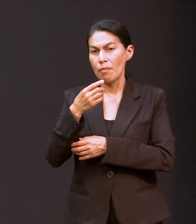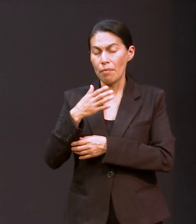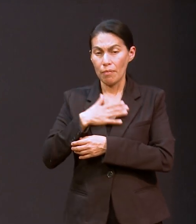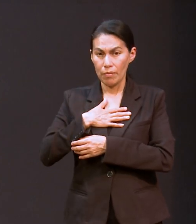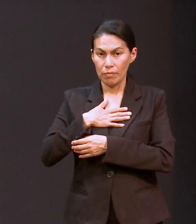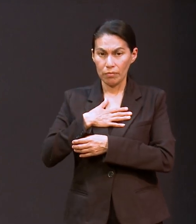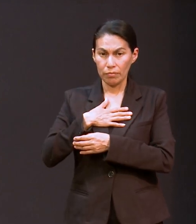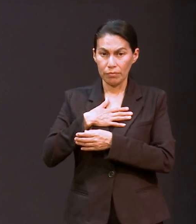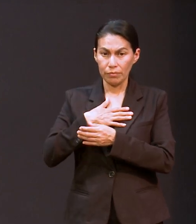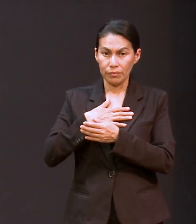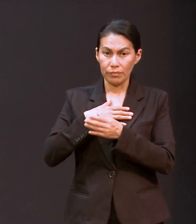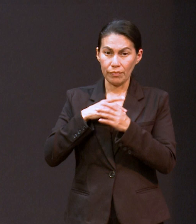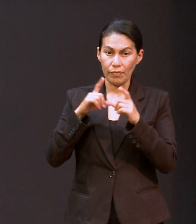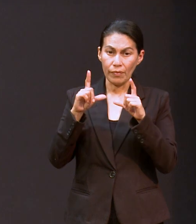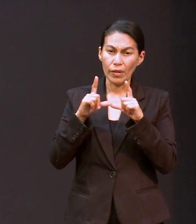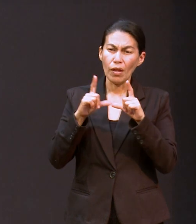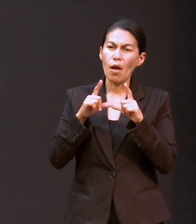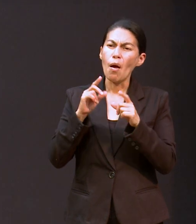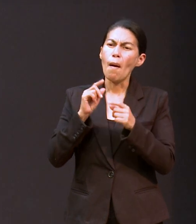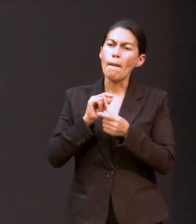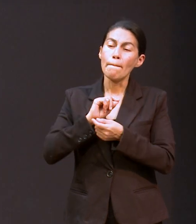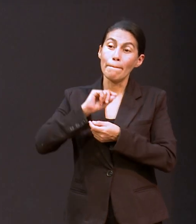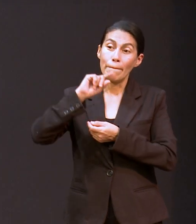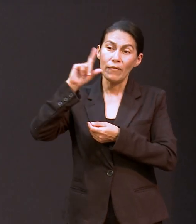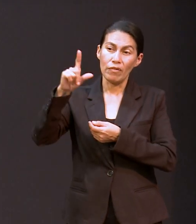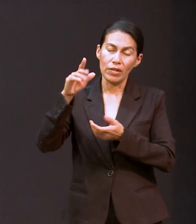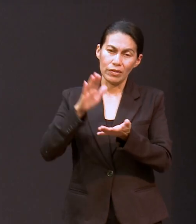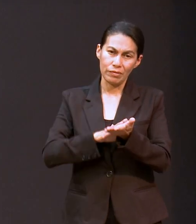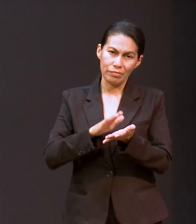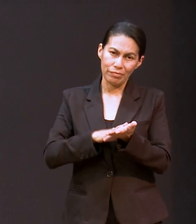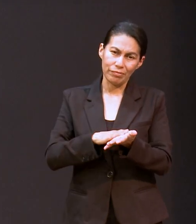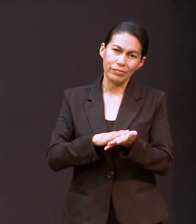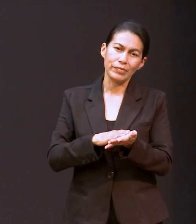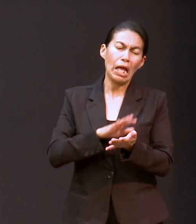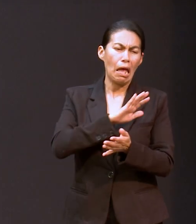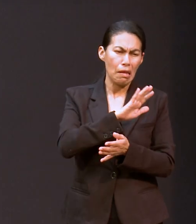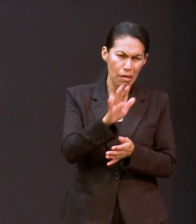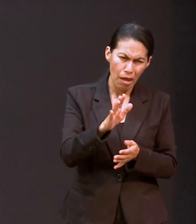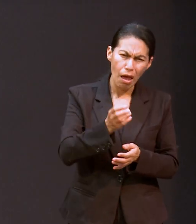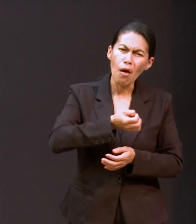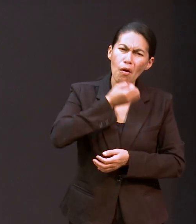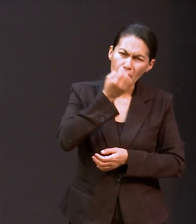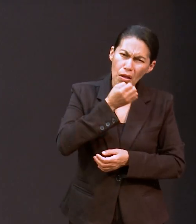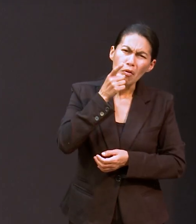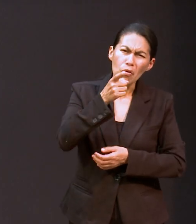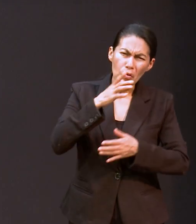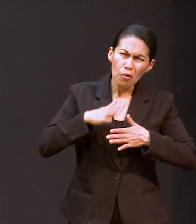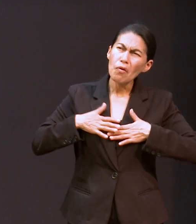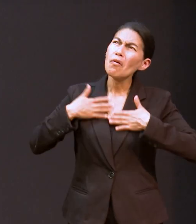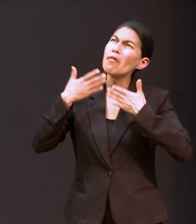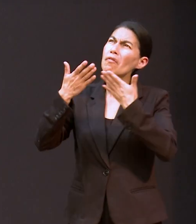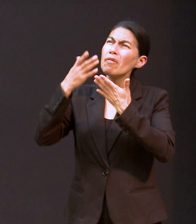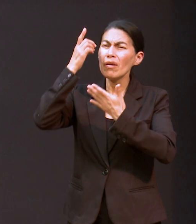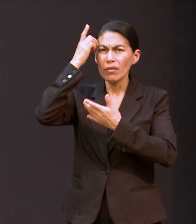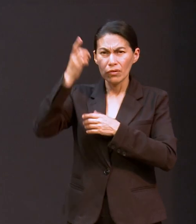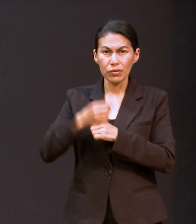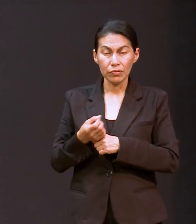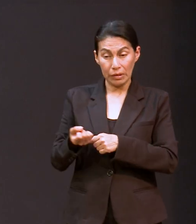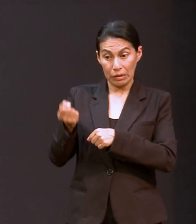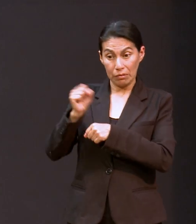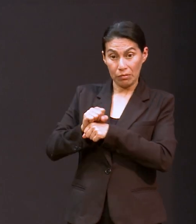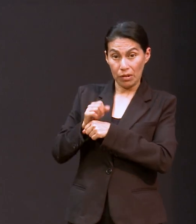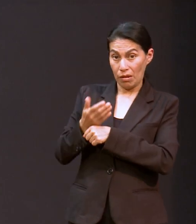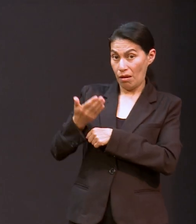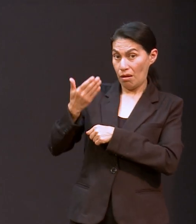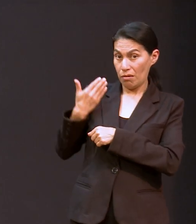Ana María ya estamos orando Confía en Dios y él hará ya estamos orando por eso